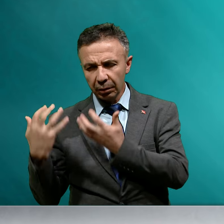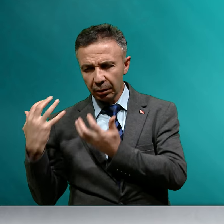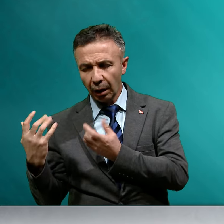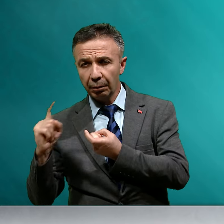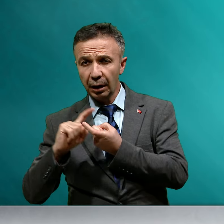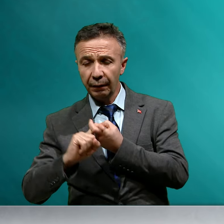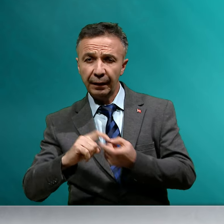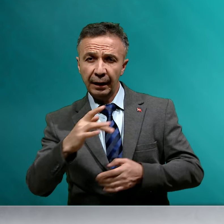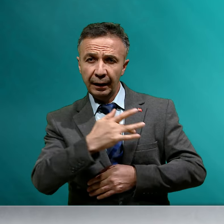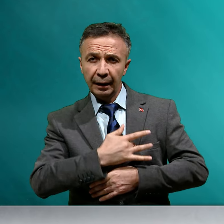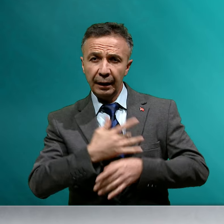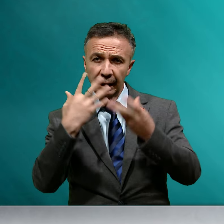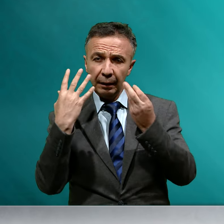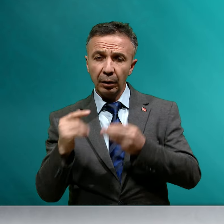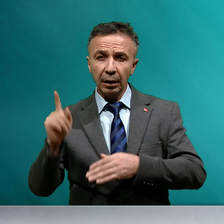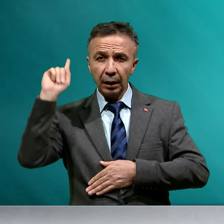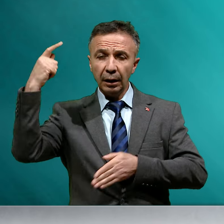Bismillahirrahmanirrahim.